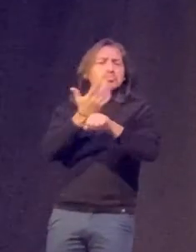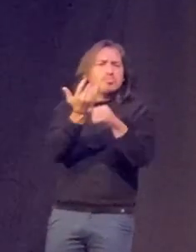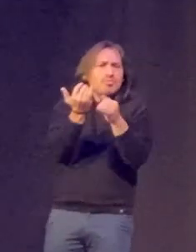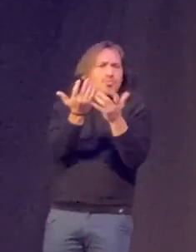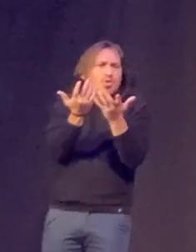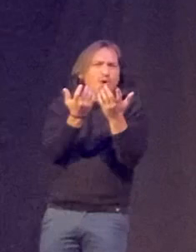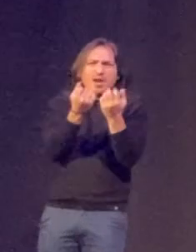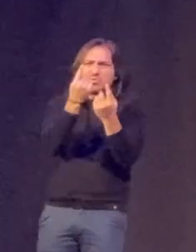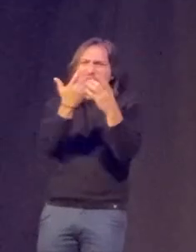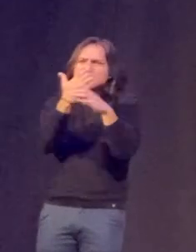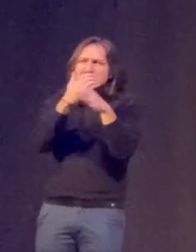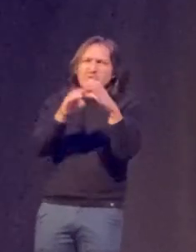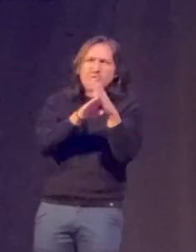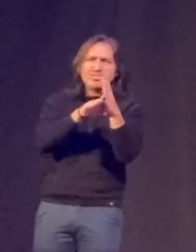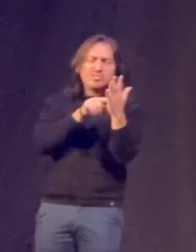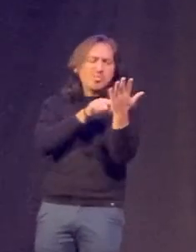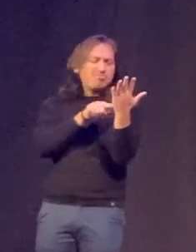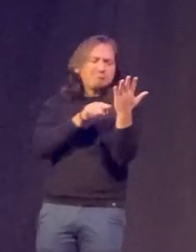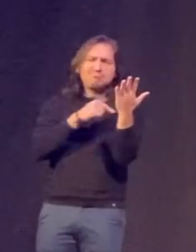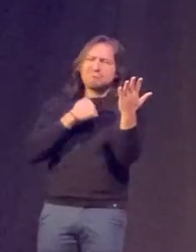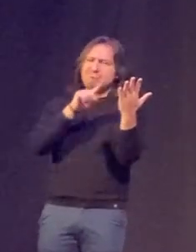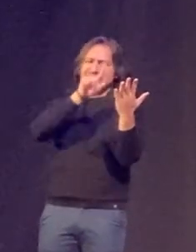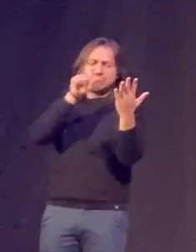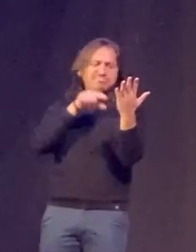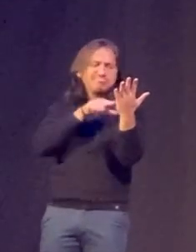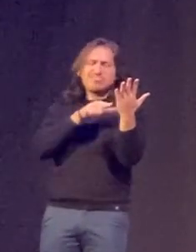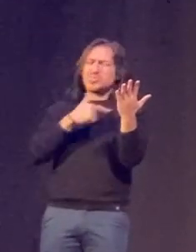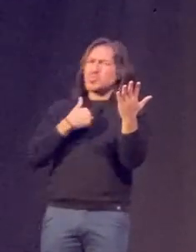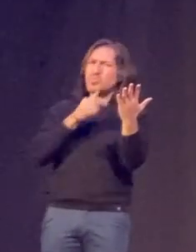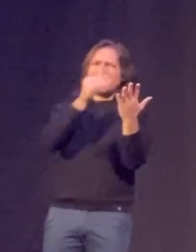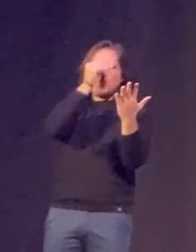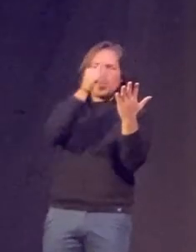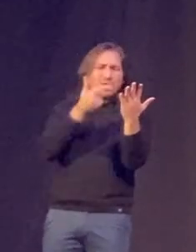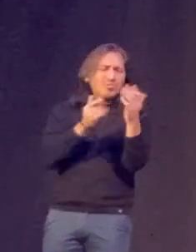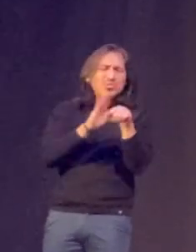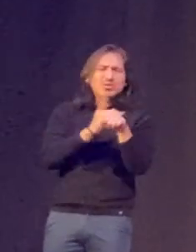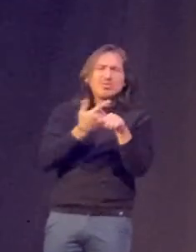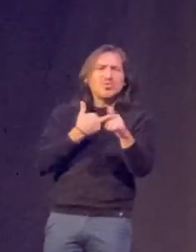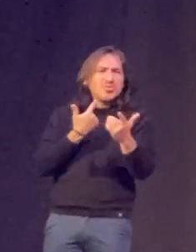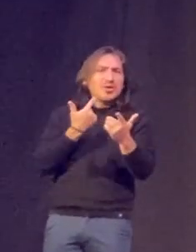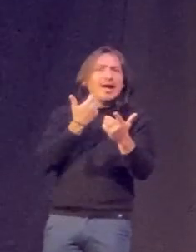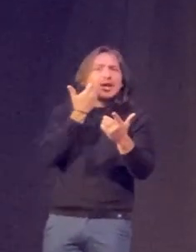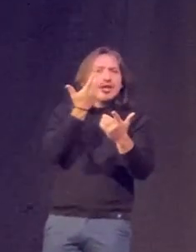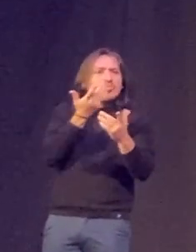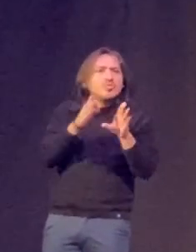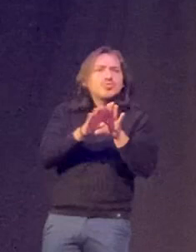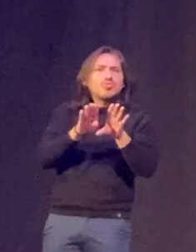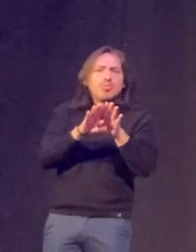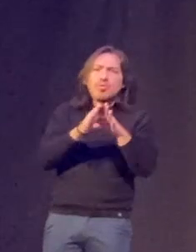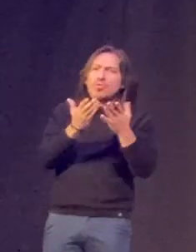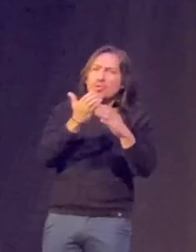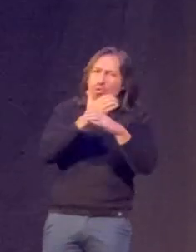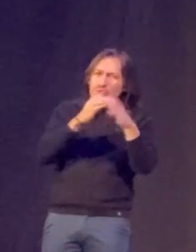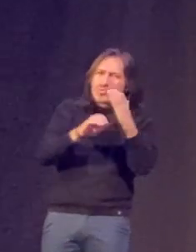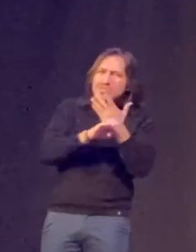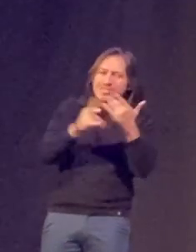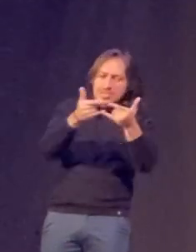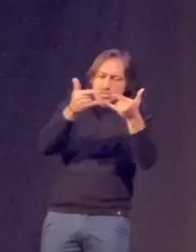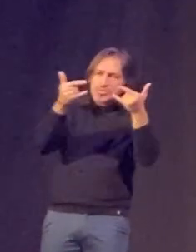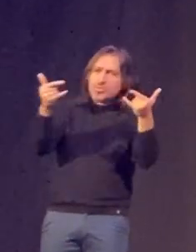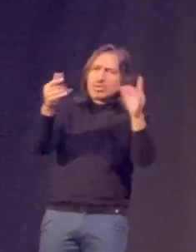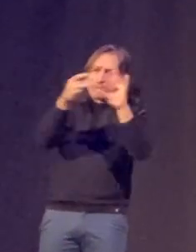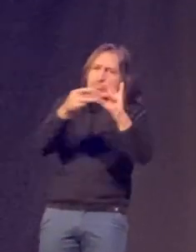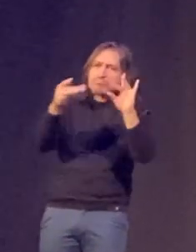como equipo, a seguir contando las historias que creemos que necesitan ser contadas, desde